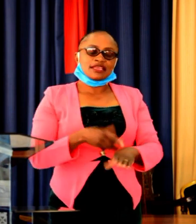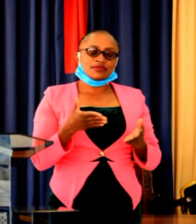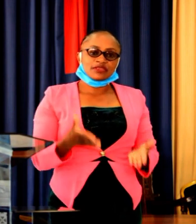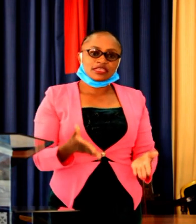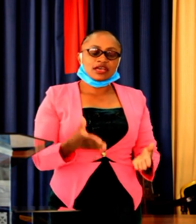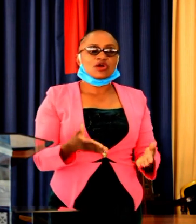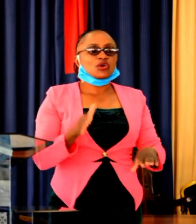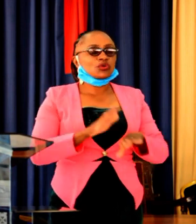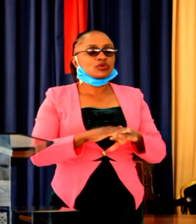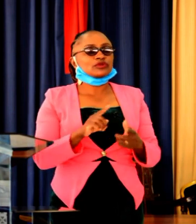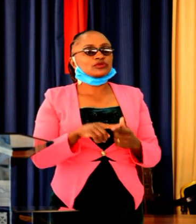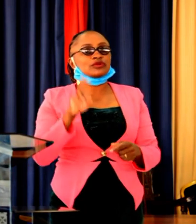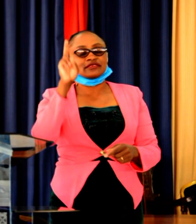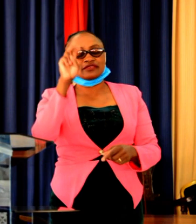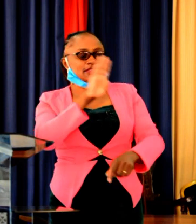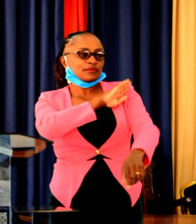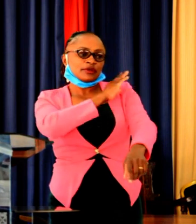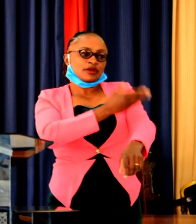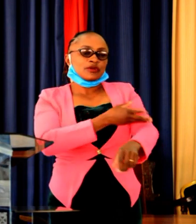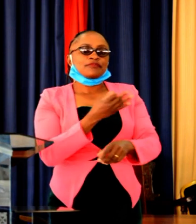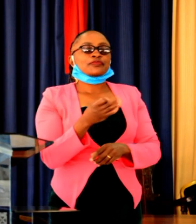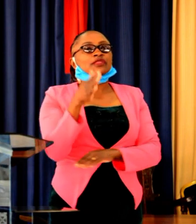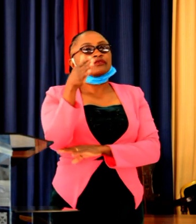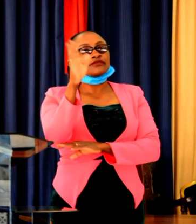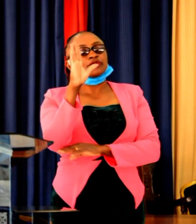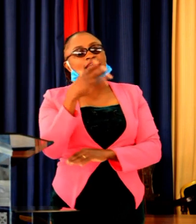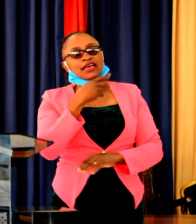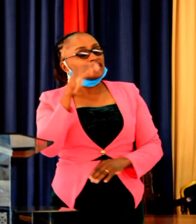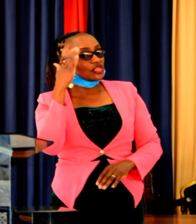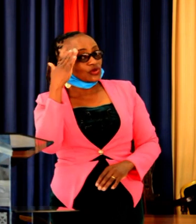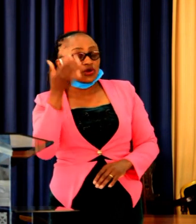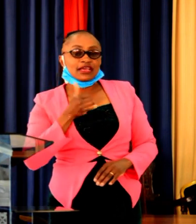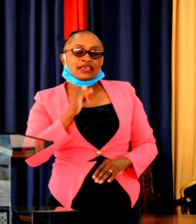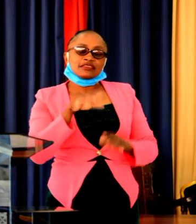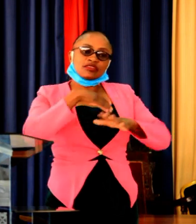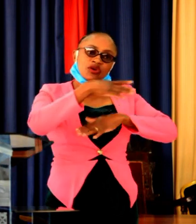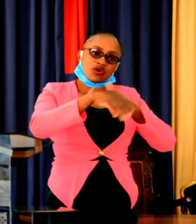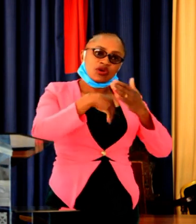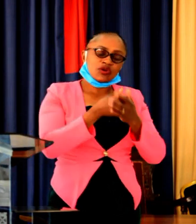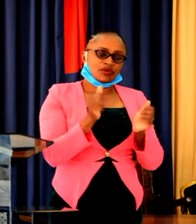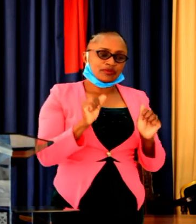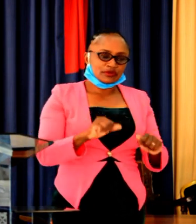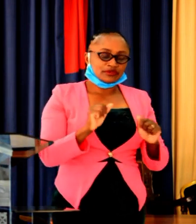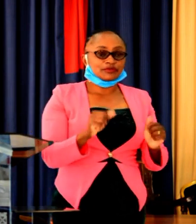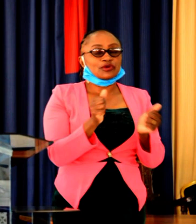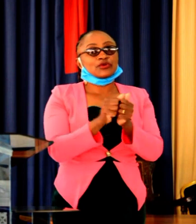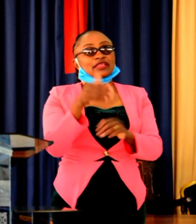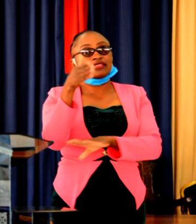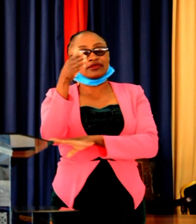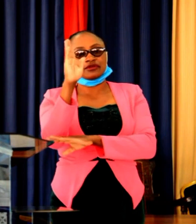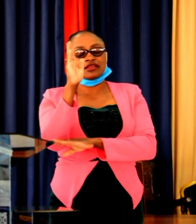it is possible with God. Kwa macho ya mwanadamu huenda inaweza kuonekana kama ni ugumu